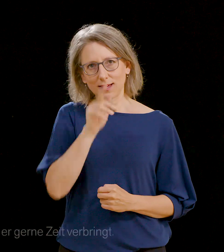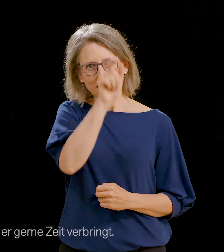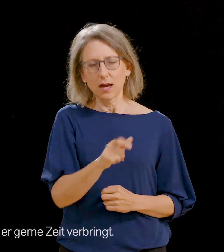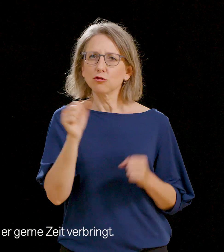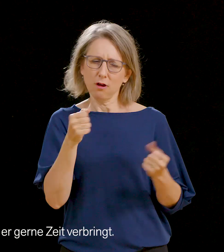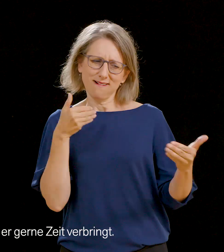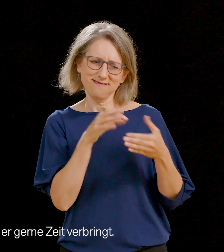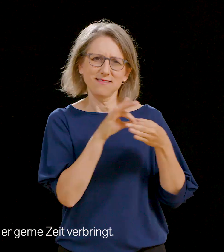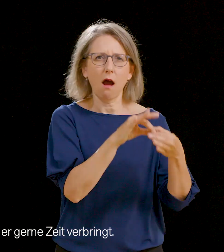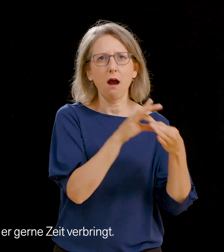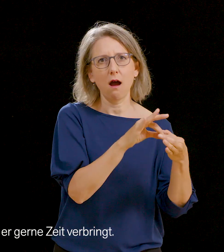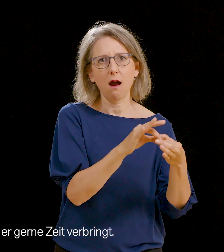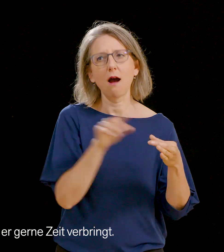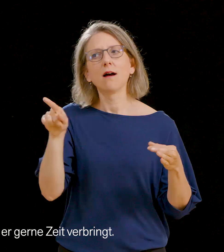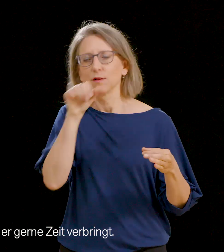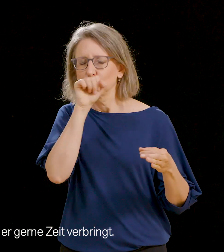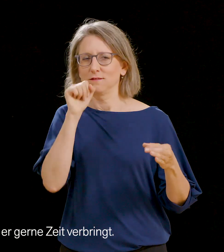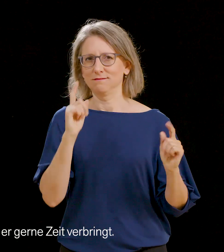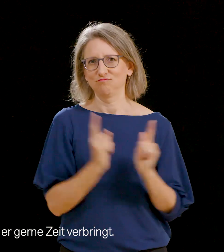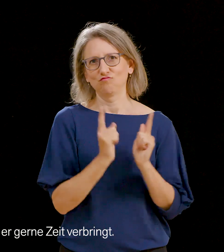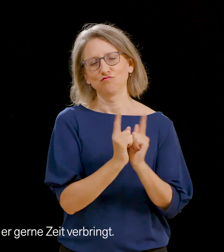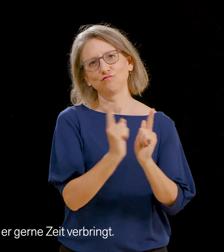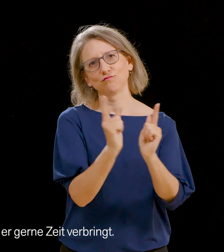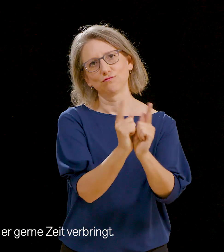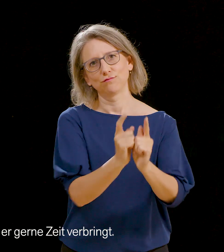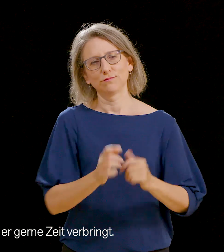Maria ist seine Vertraute, mit der er gerne Zeit verbringt.